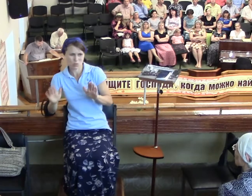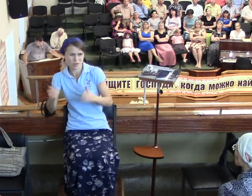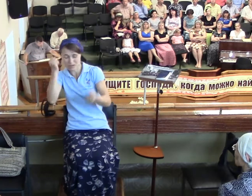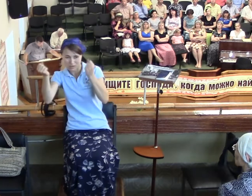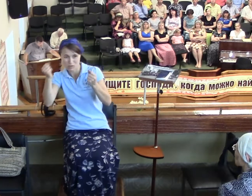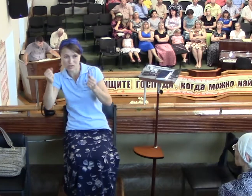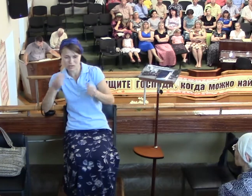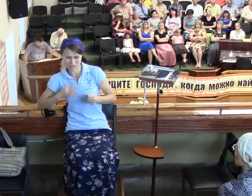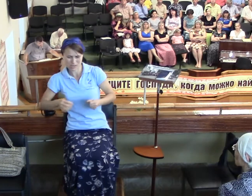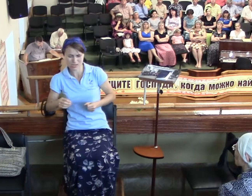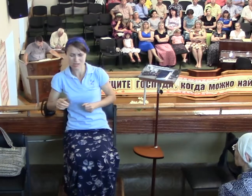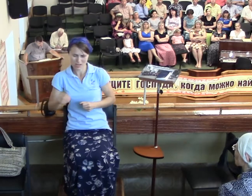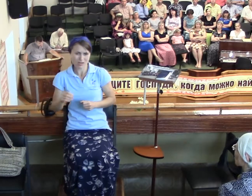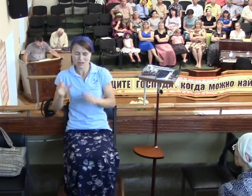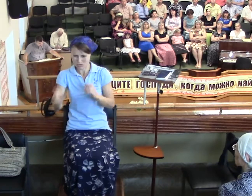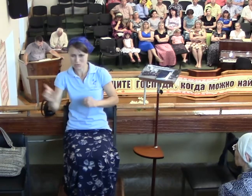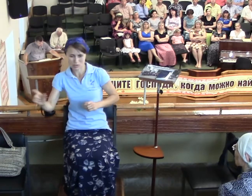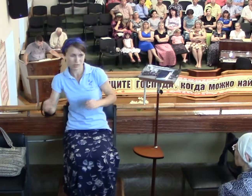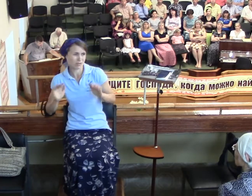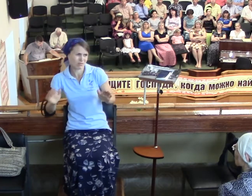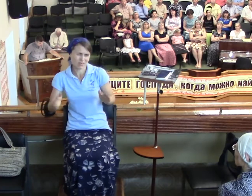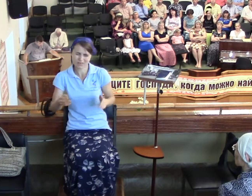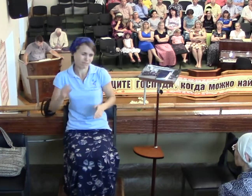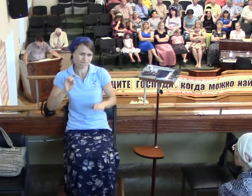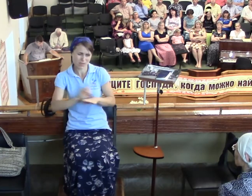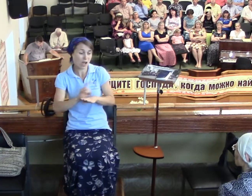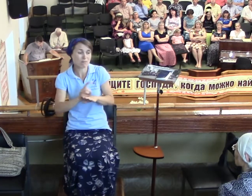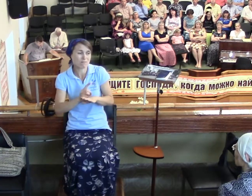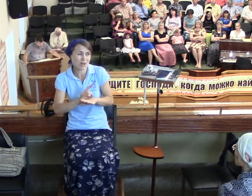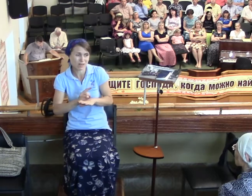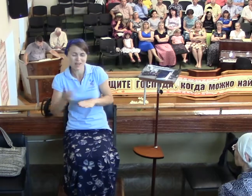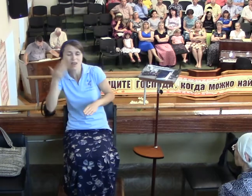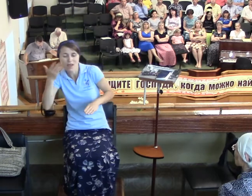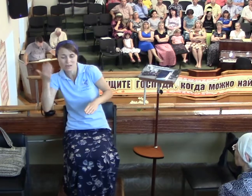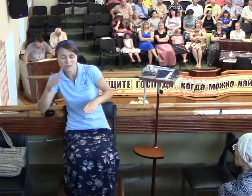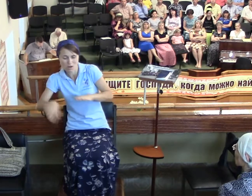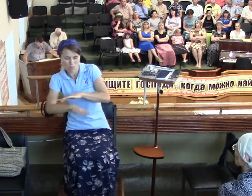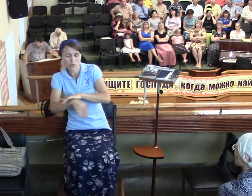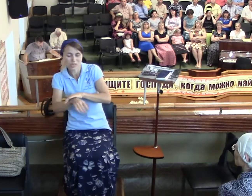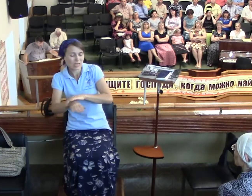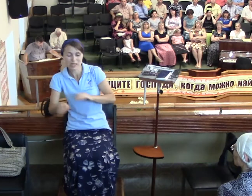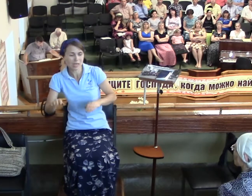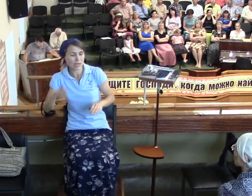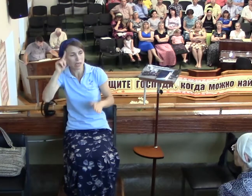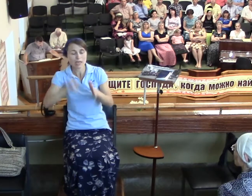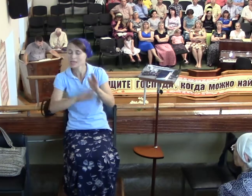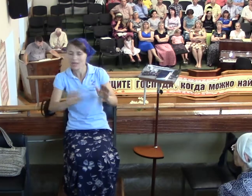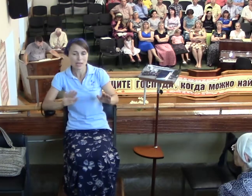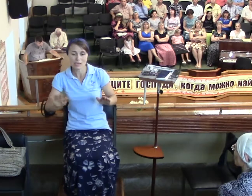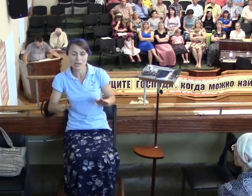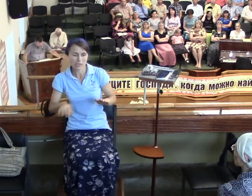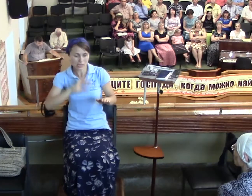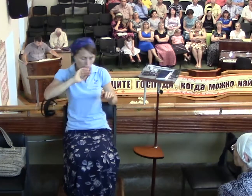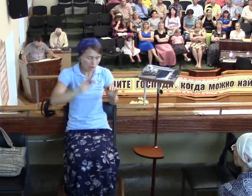мужей ложь, если положить их на весы, все они вместе лепче пустоты. Не надейтесь на грабительство и